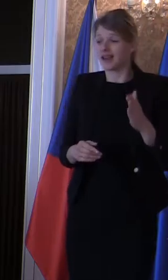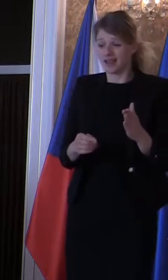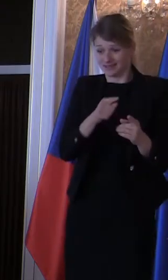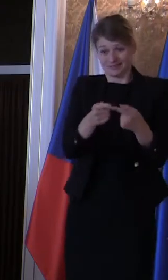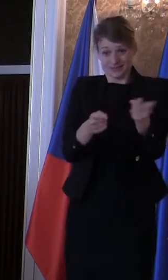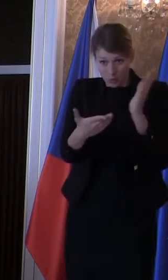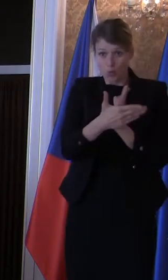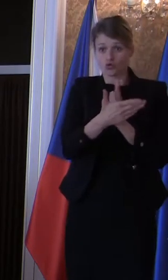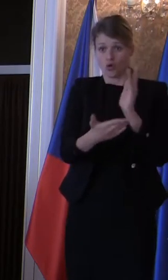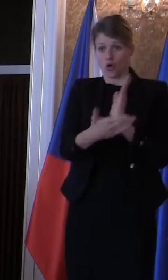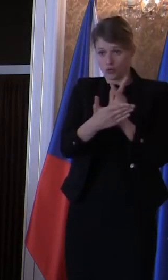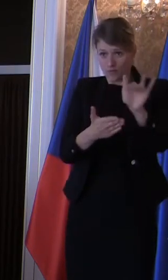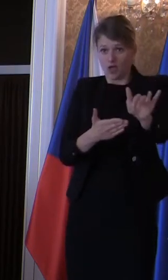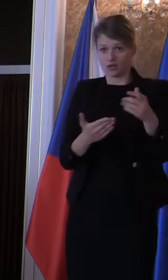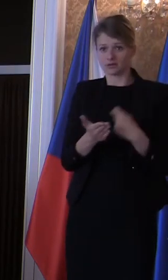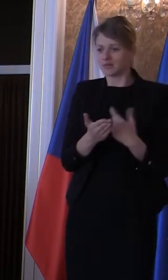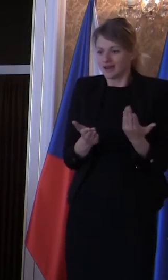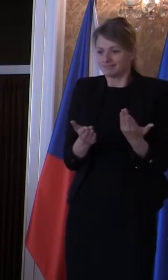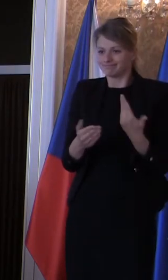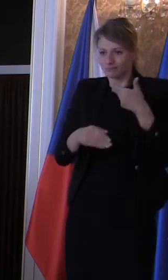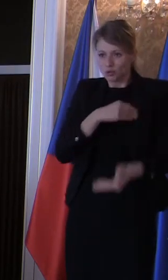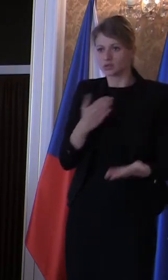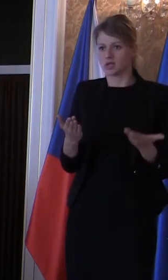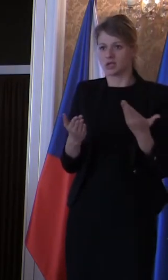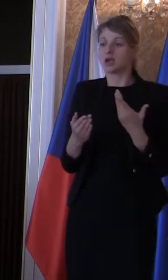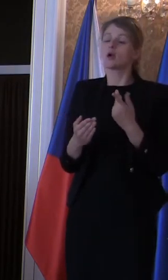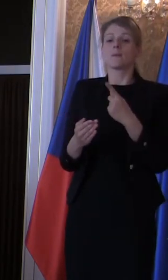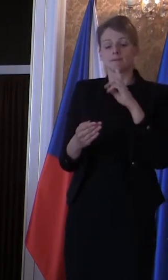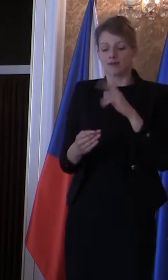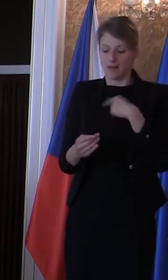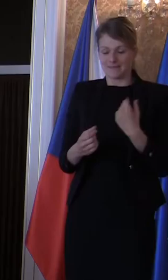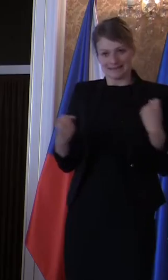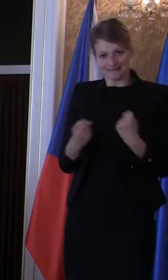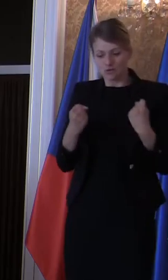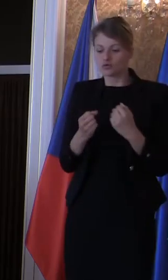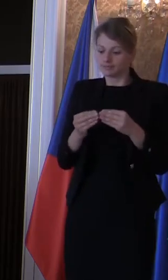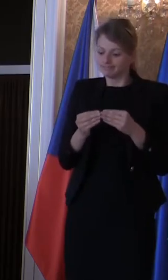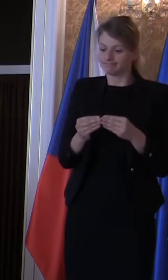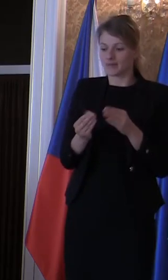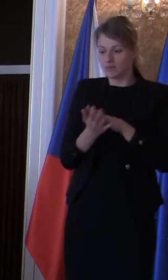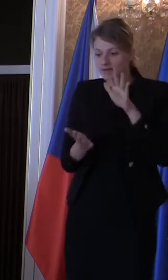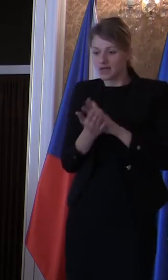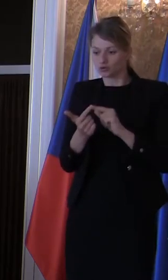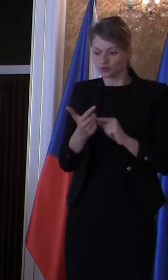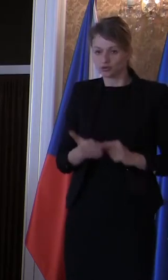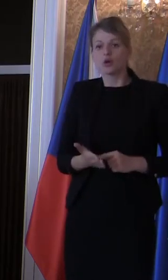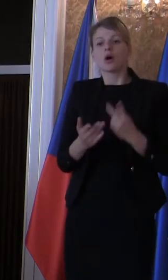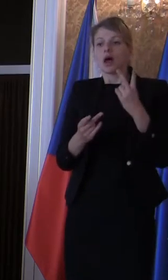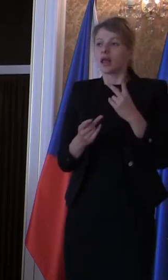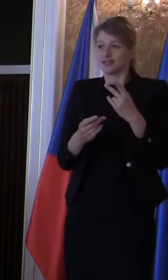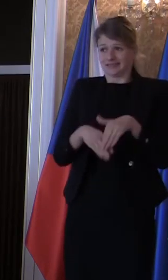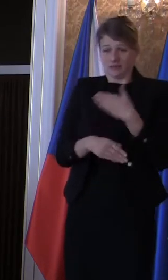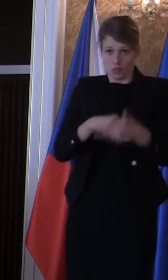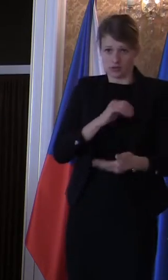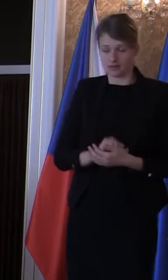zadalo, jsme se snažili nějaké ty podklady dostat, ale k tomu bude řeč dál. Čili moje stanovisko je takové, paragraf 16,